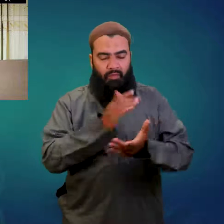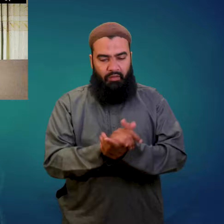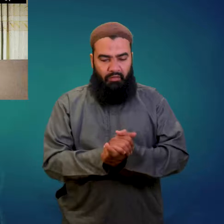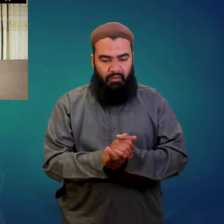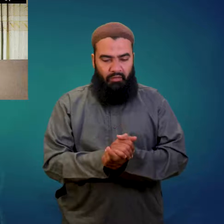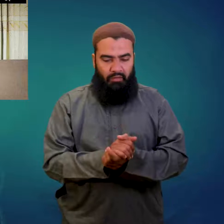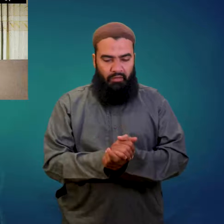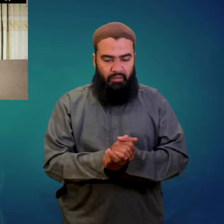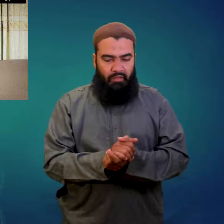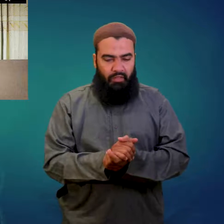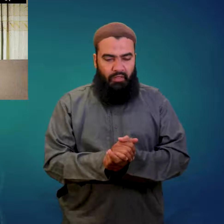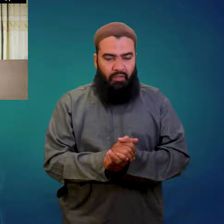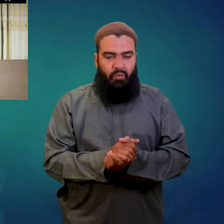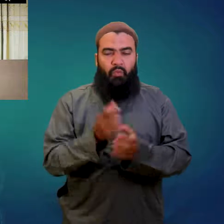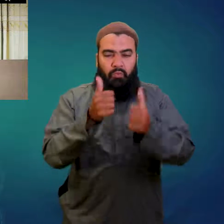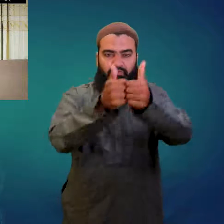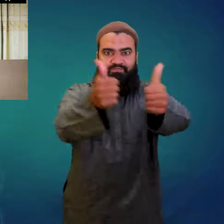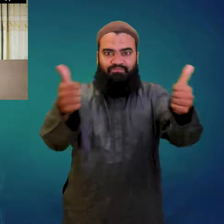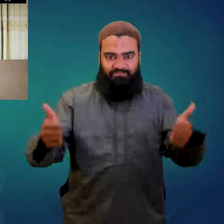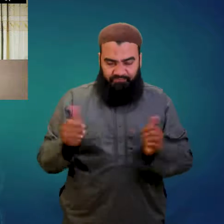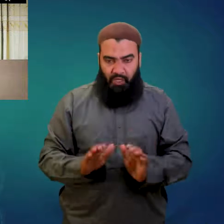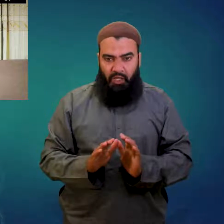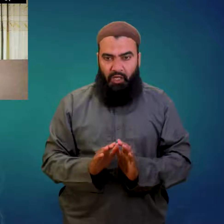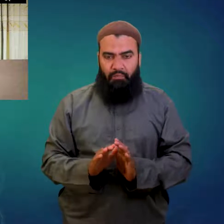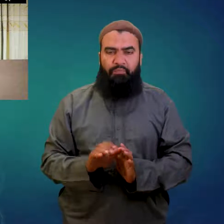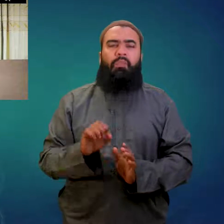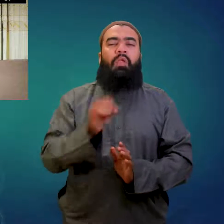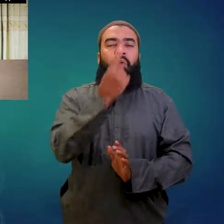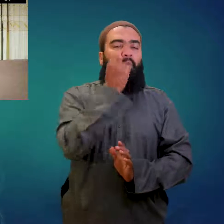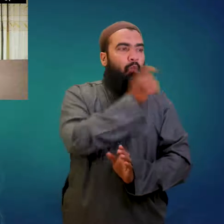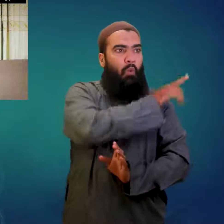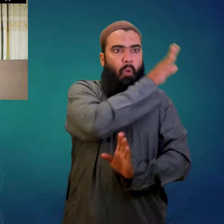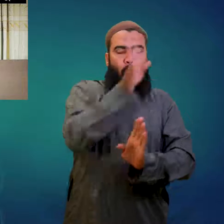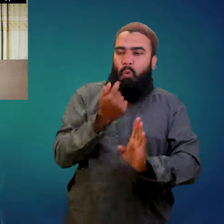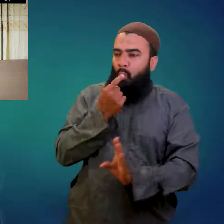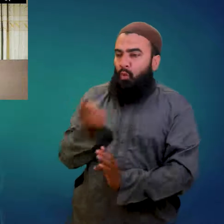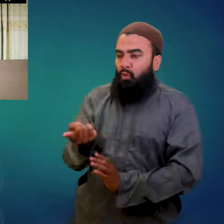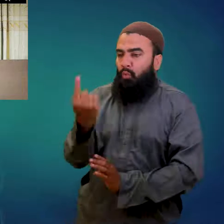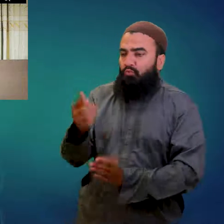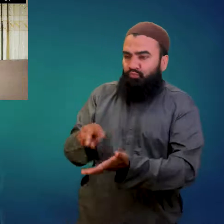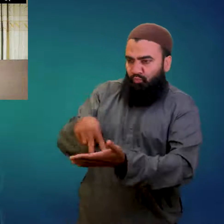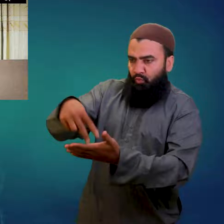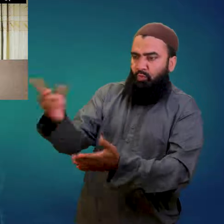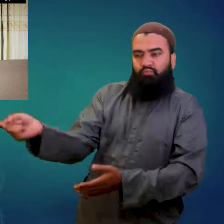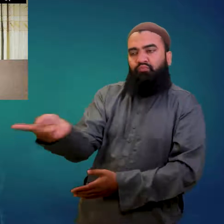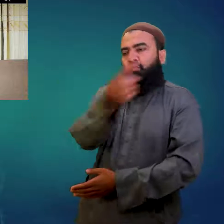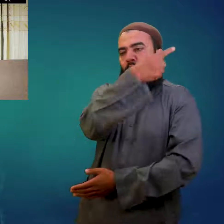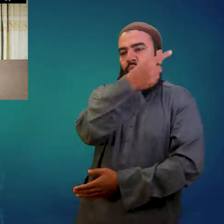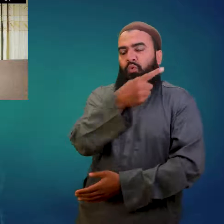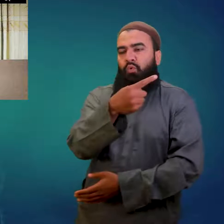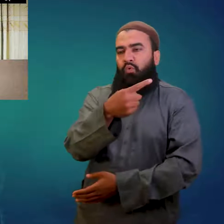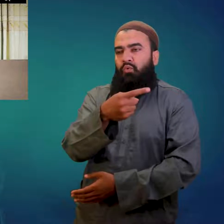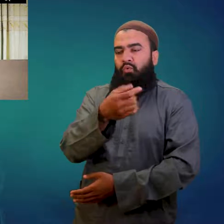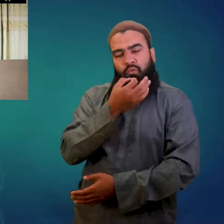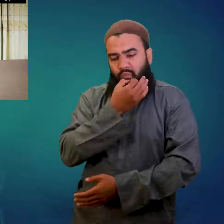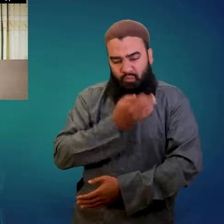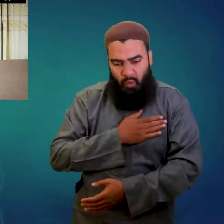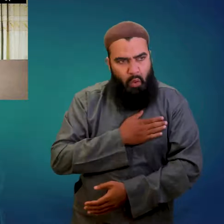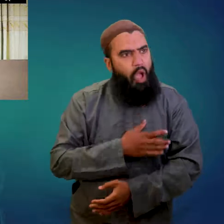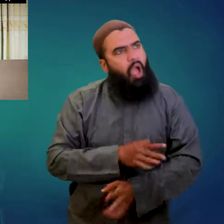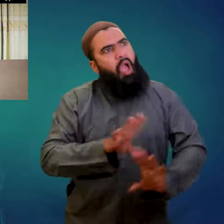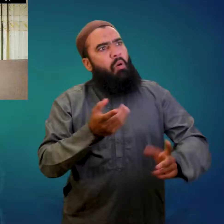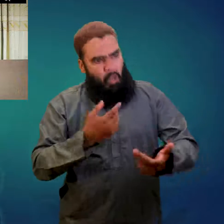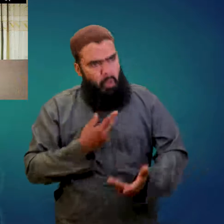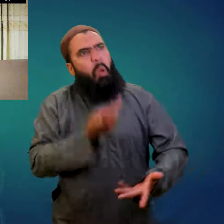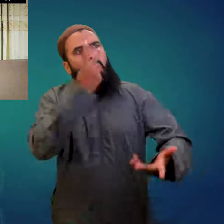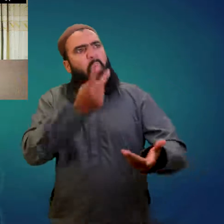سے کسی کو مجلس میں سے یہ کہا جائے کہ اٹھ جاؤ تو اسے اٹھ جانا چاہیے، بحث مباحثہ